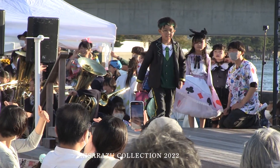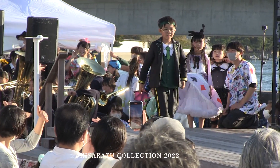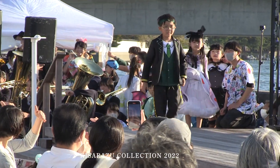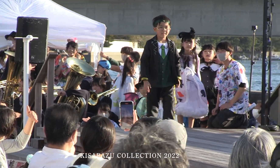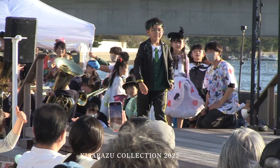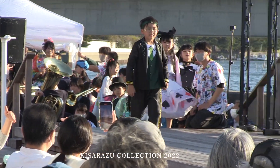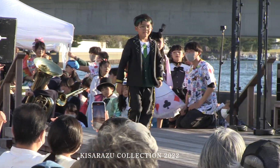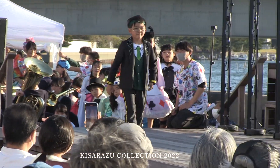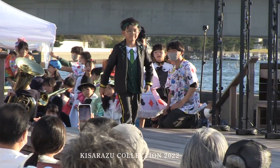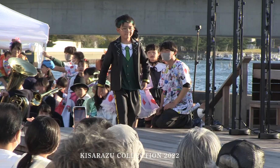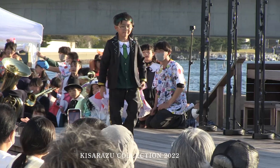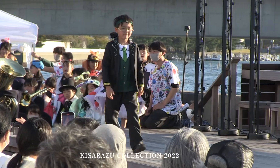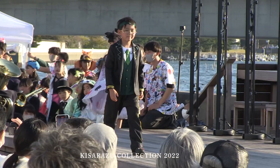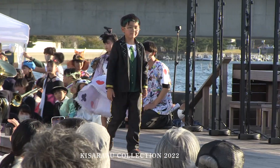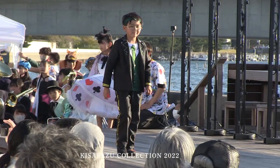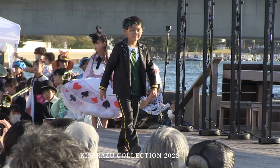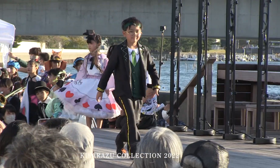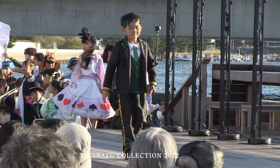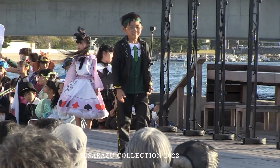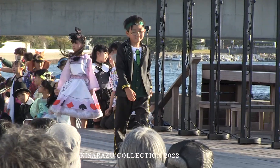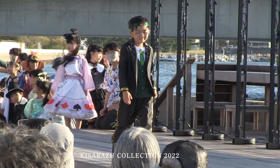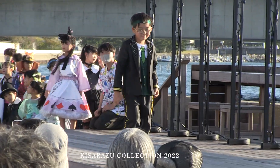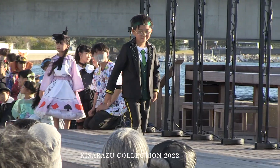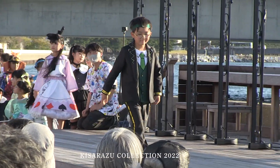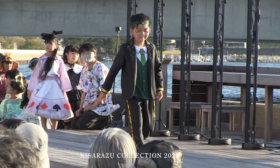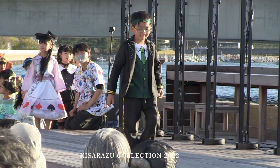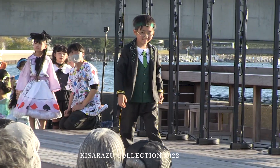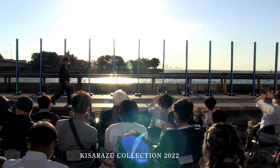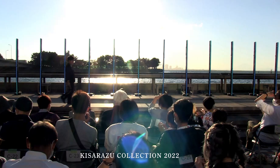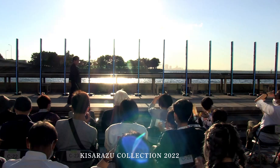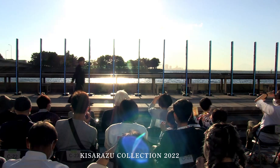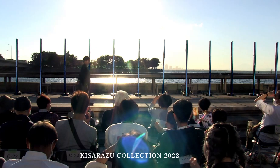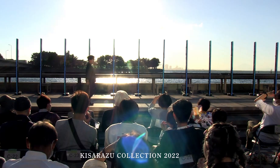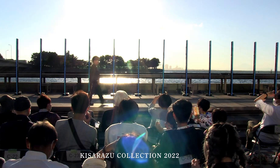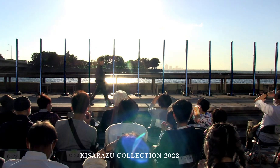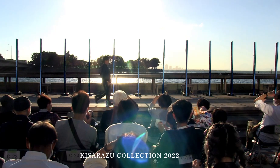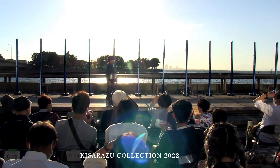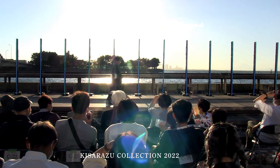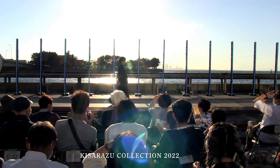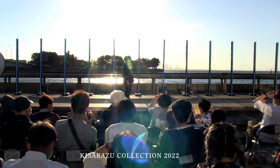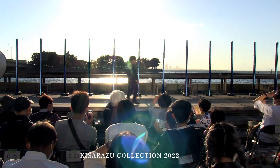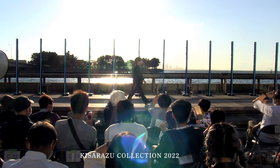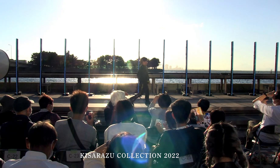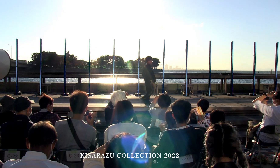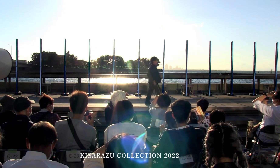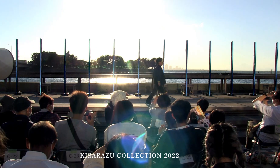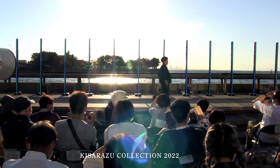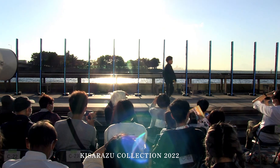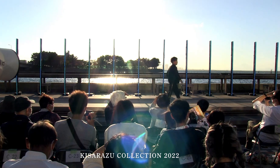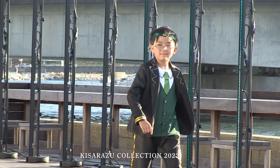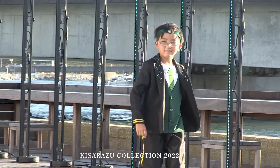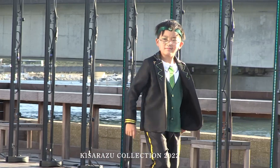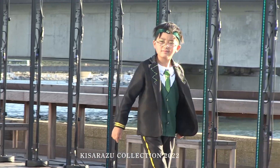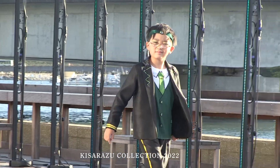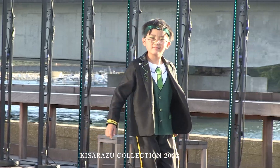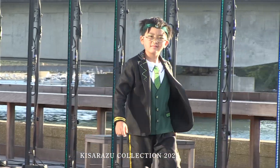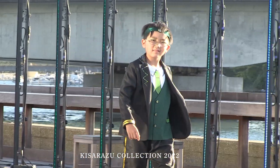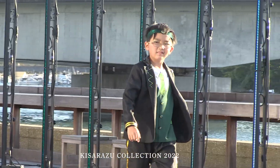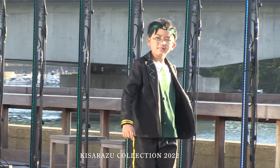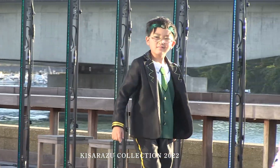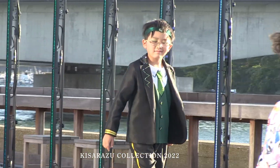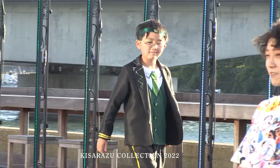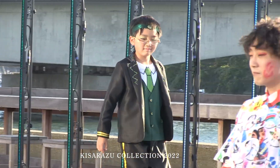ゼルダの伝説をイメージした緑を基調にデザイン。宝石をイメージした一つ一つのキラキラに